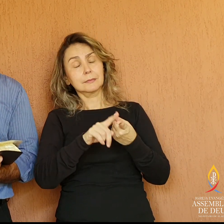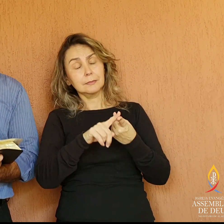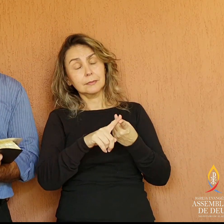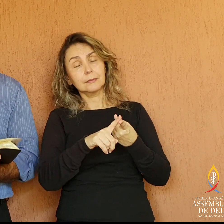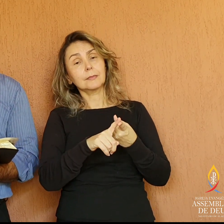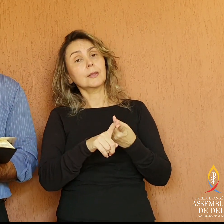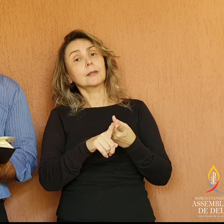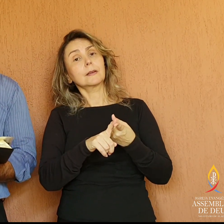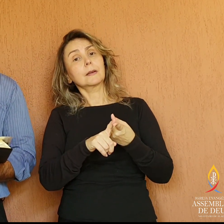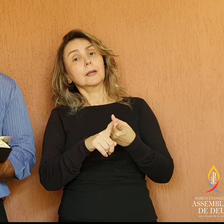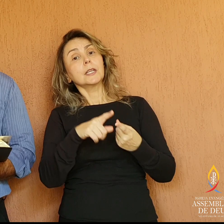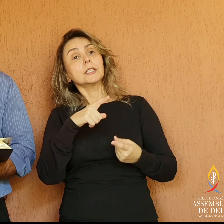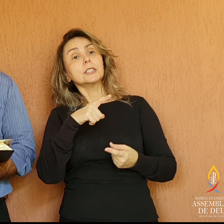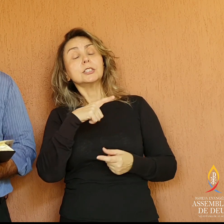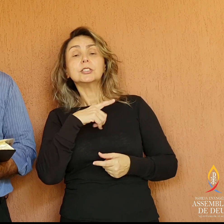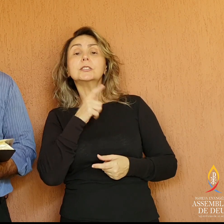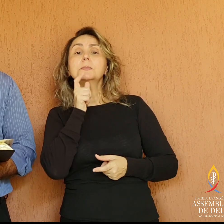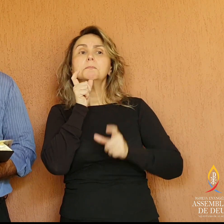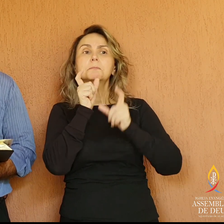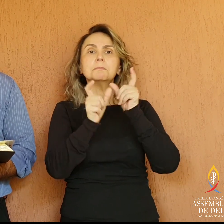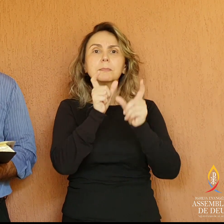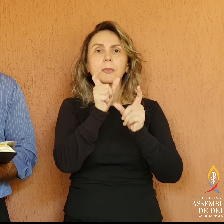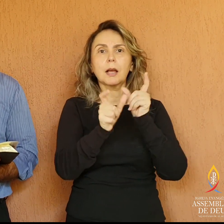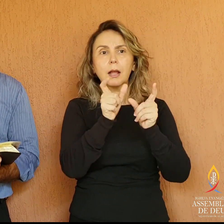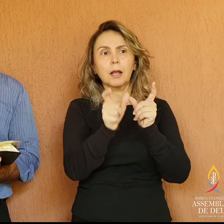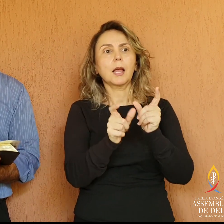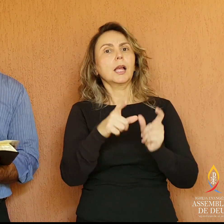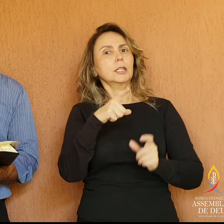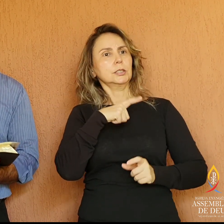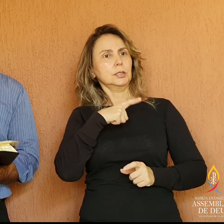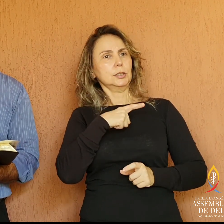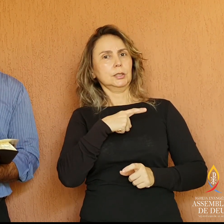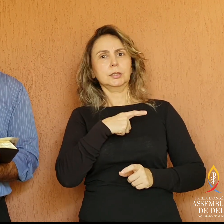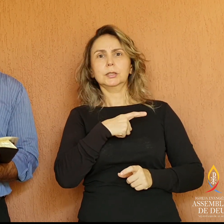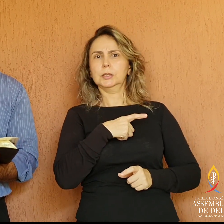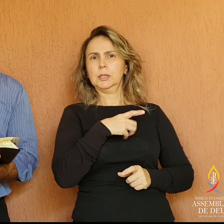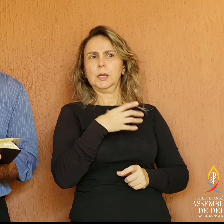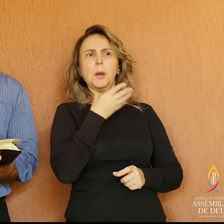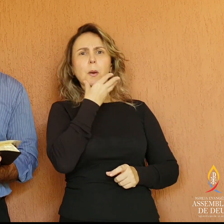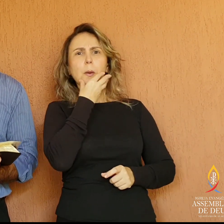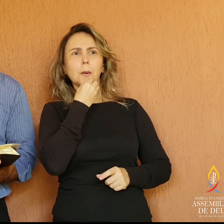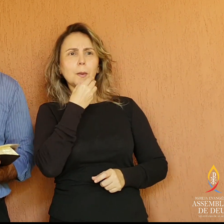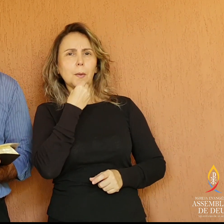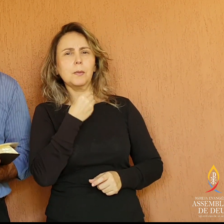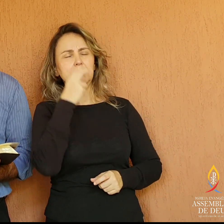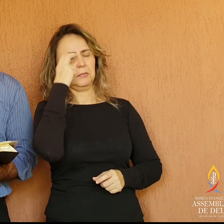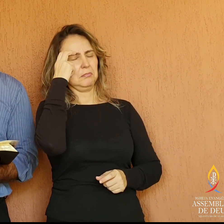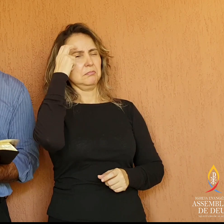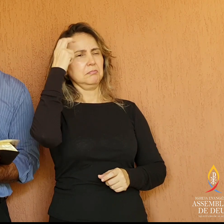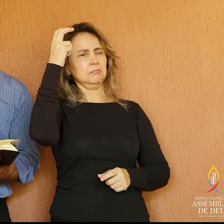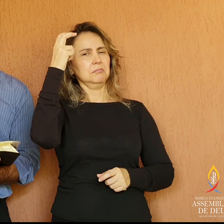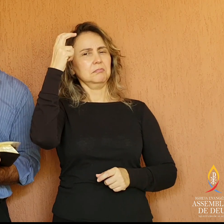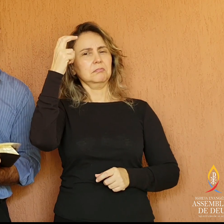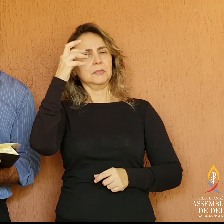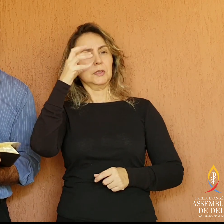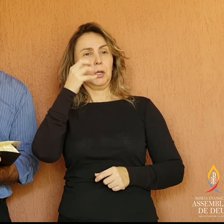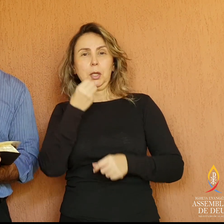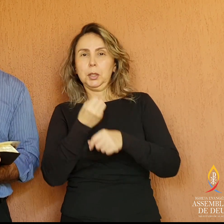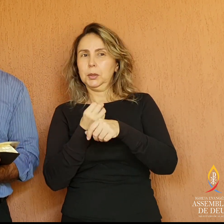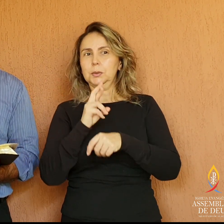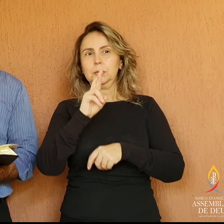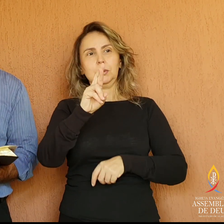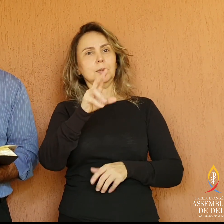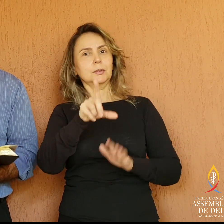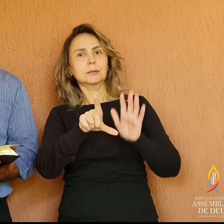palavras quando existiam homens da lei, doutores, pessoas inteligentes, ele também tinha palavras